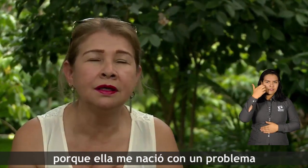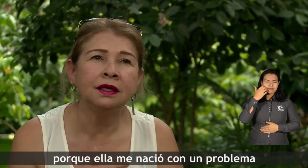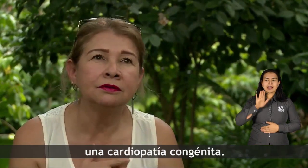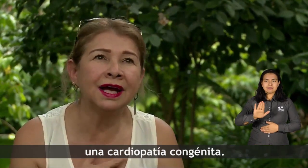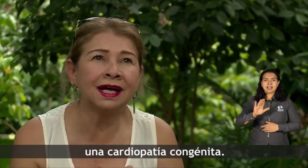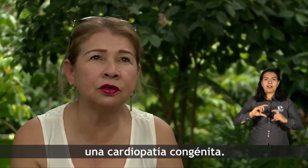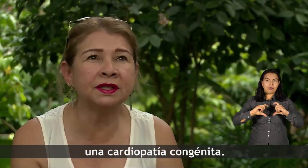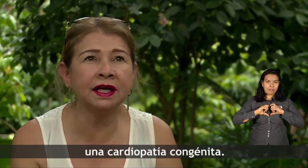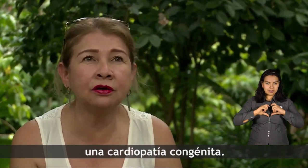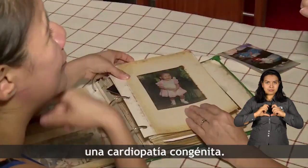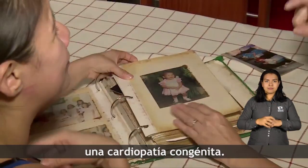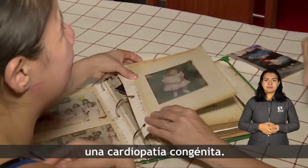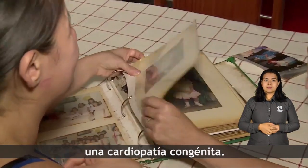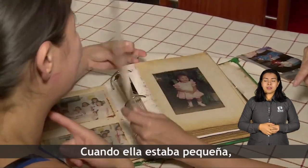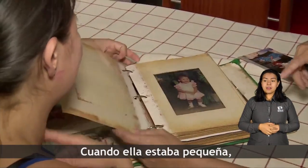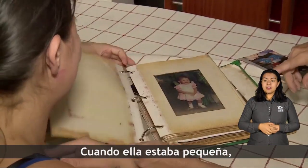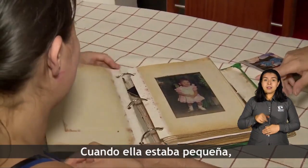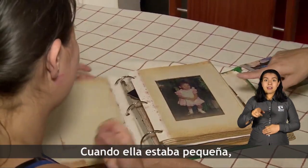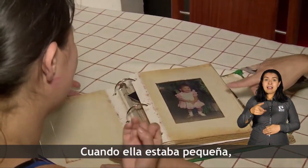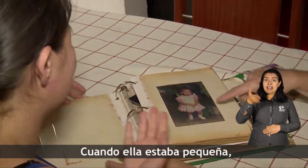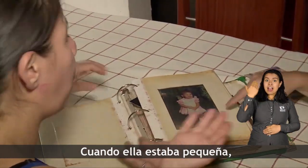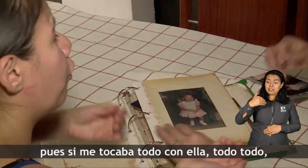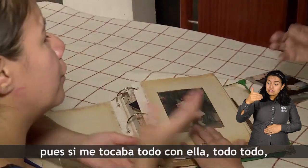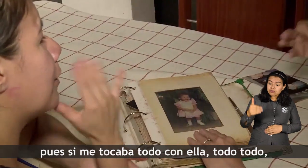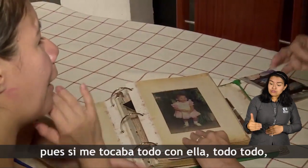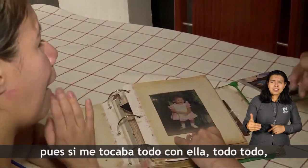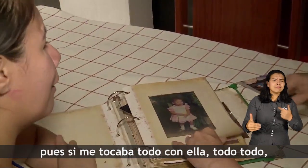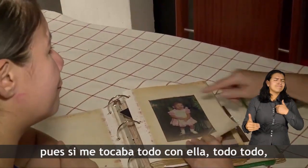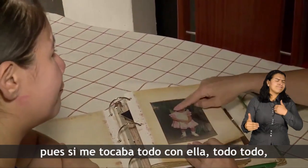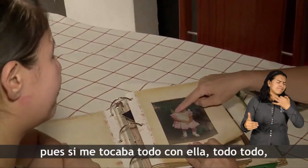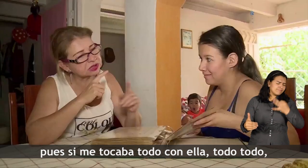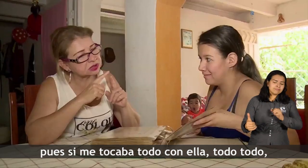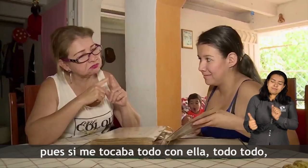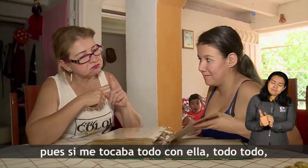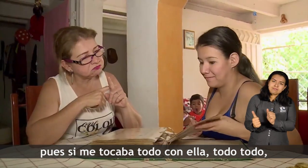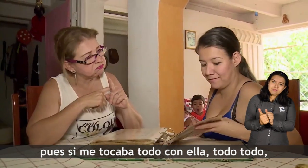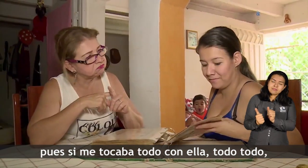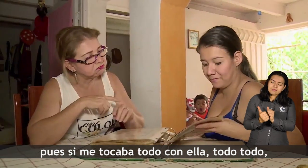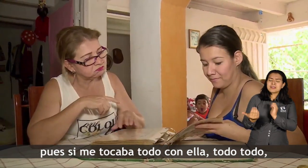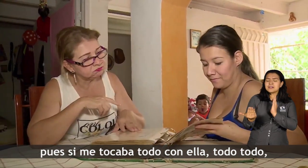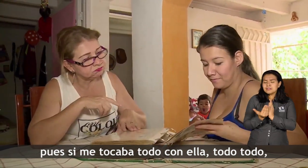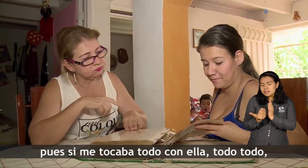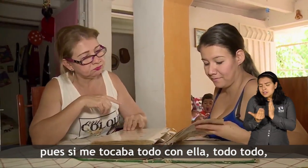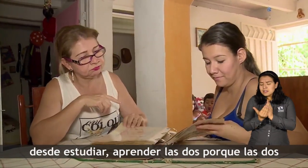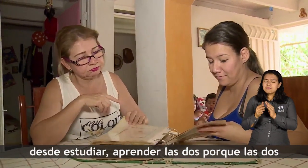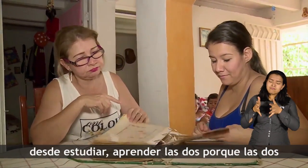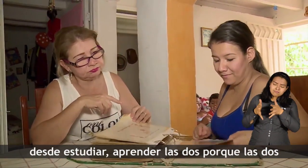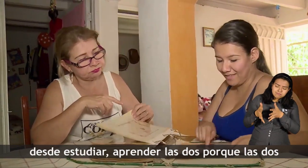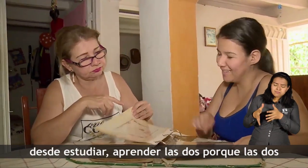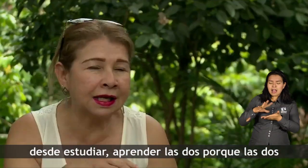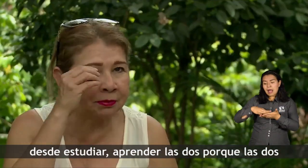problema, una cardiopatía congénita. Cuando ella estaba pequeña, pues sí me tocaba todo con ella, todo, todo,